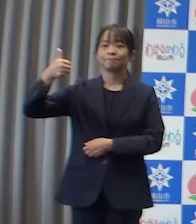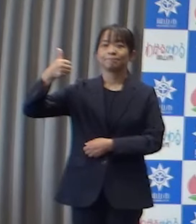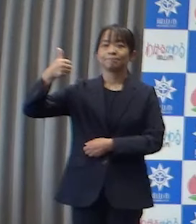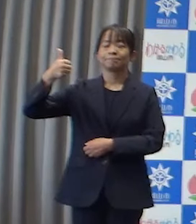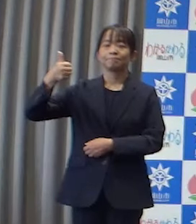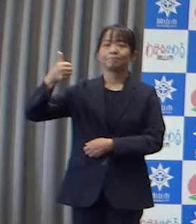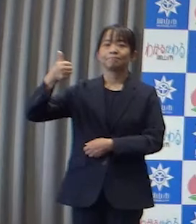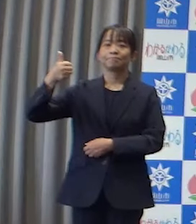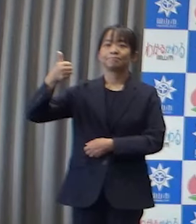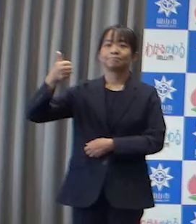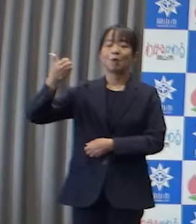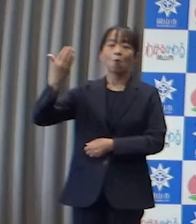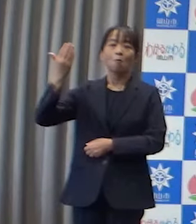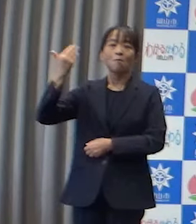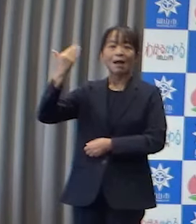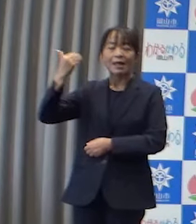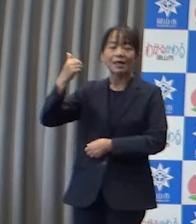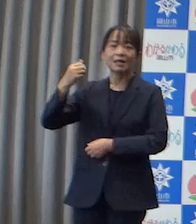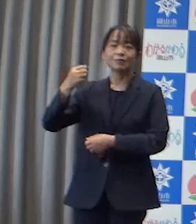緒に、